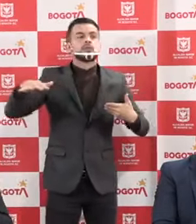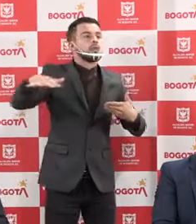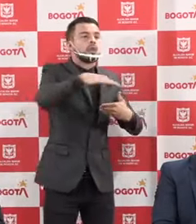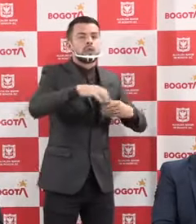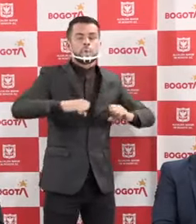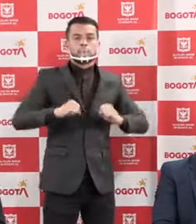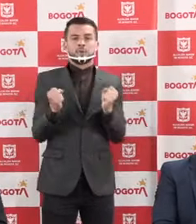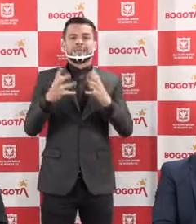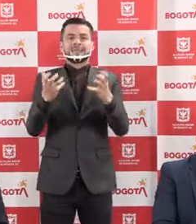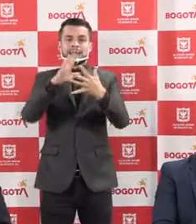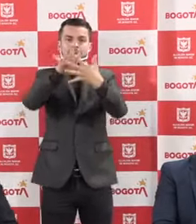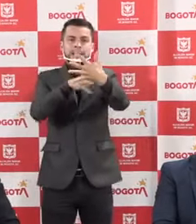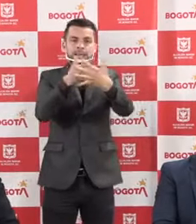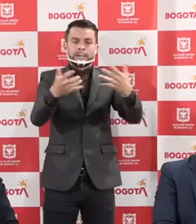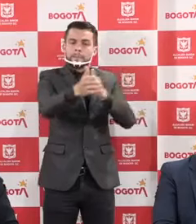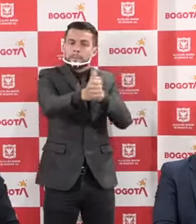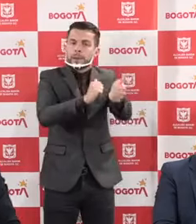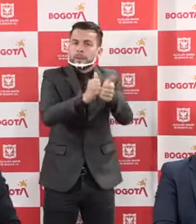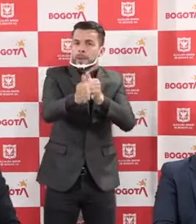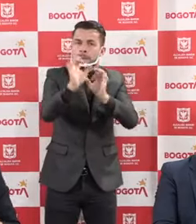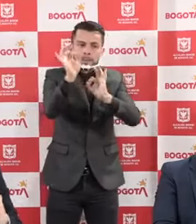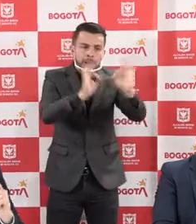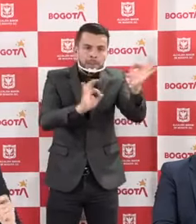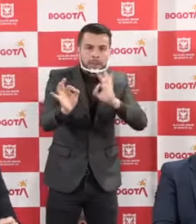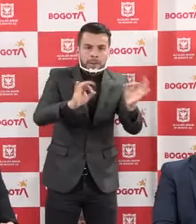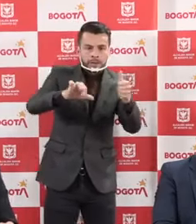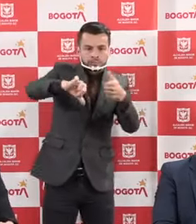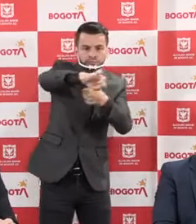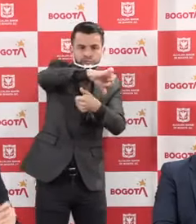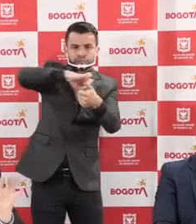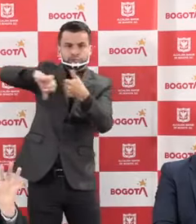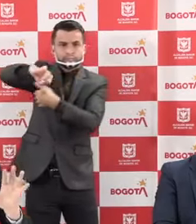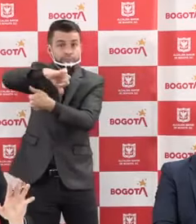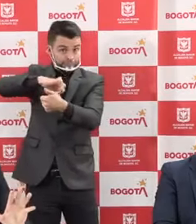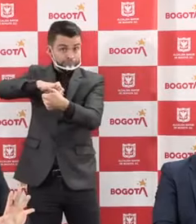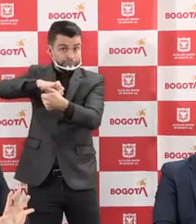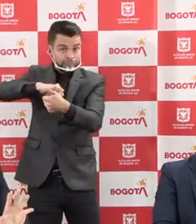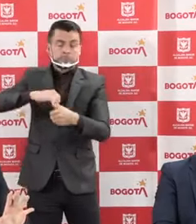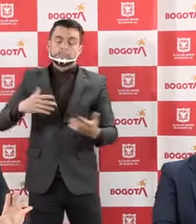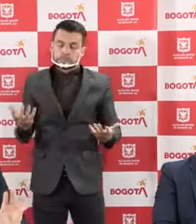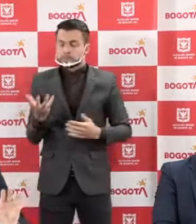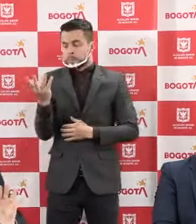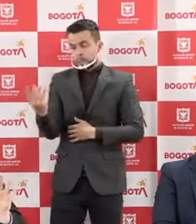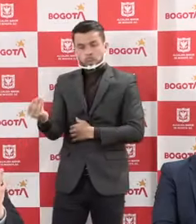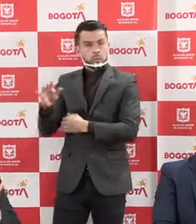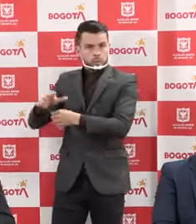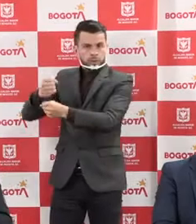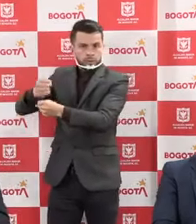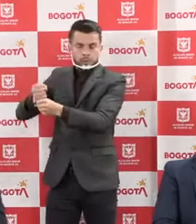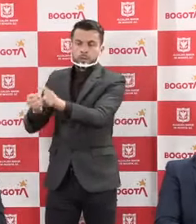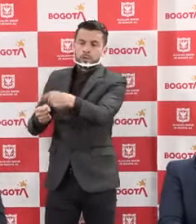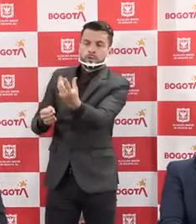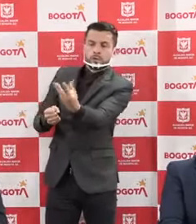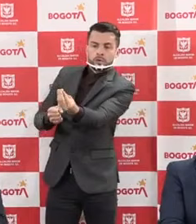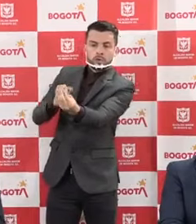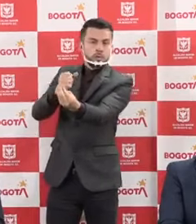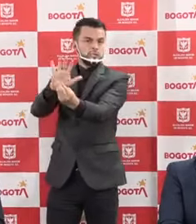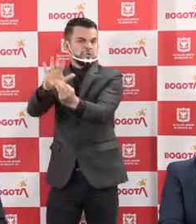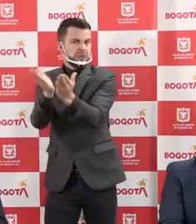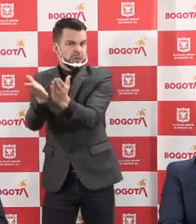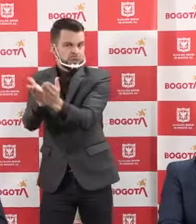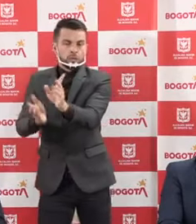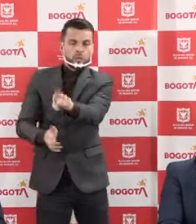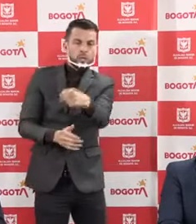de horarios de forma tal que cada sector productivo sector educativo y